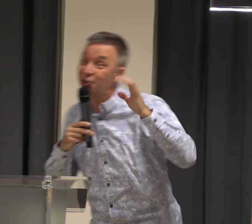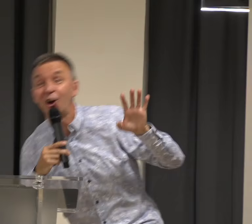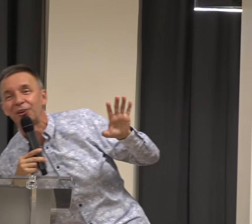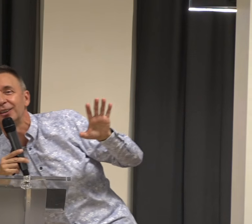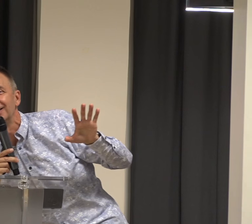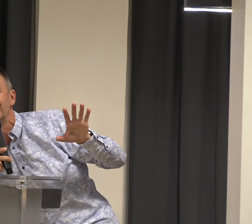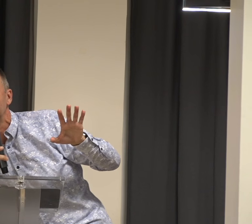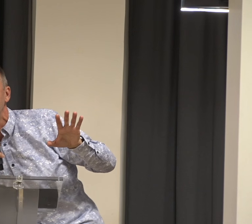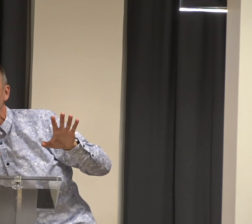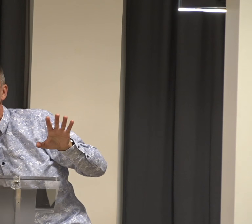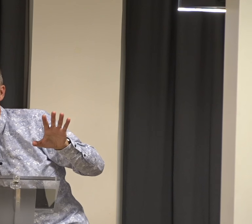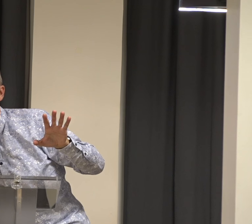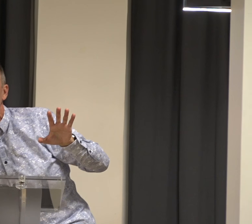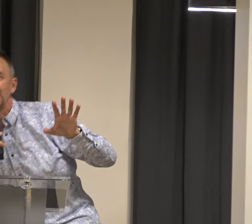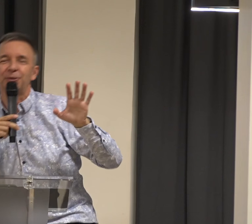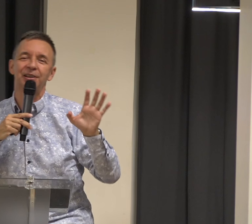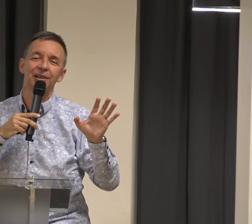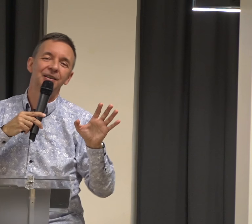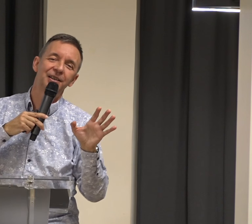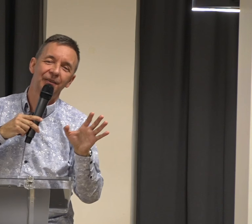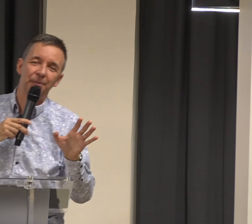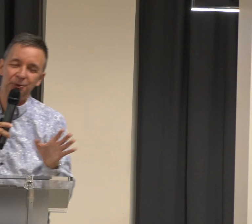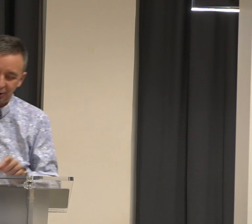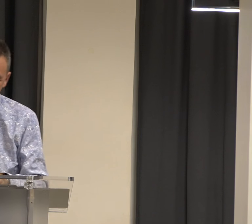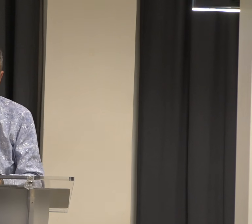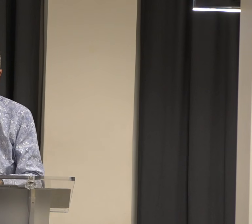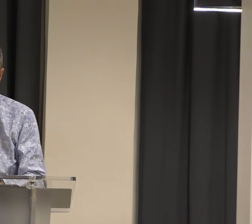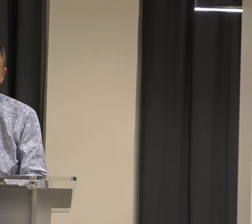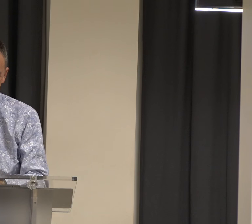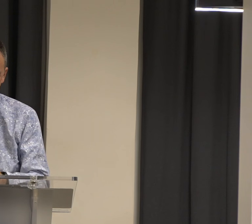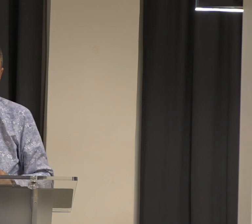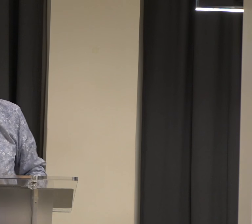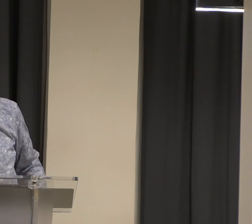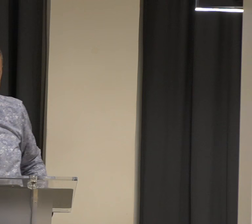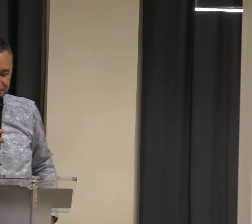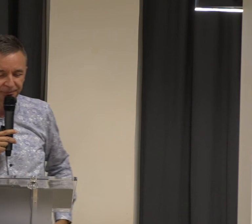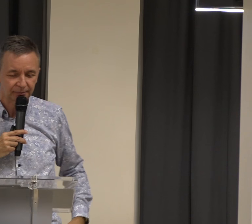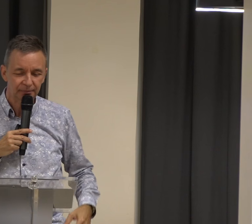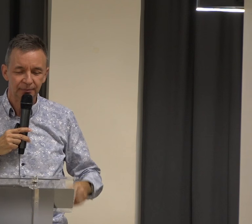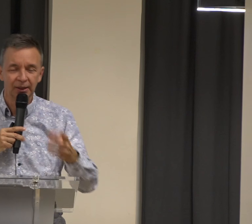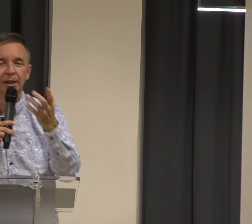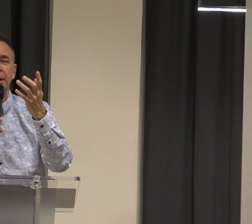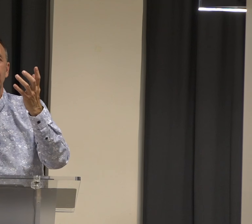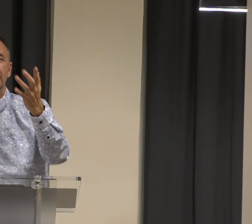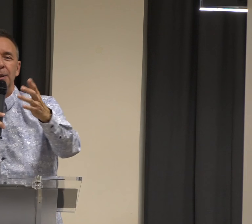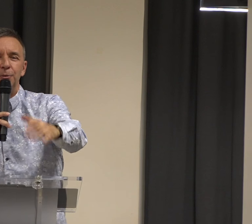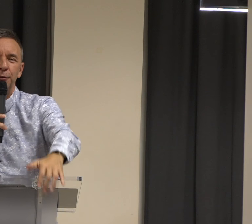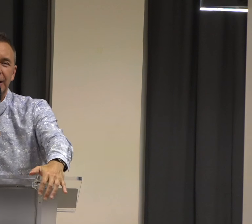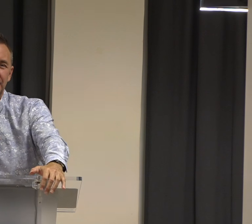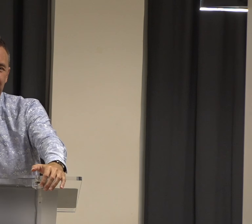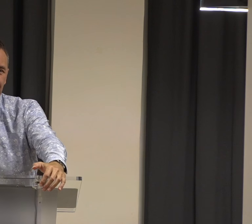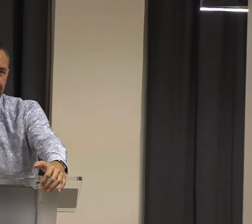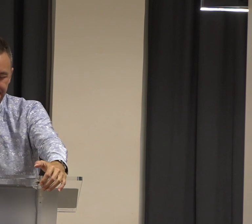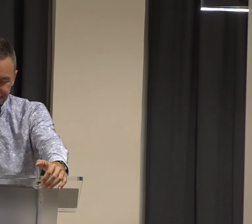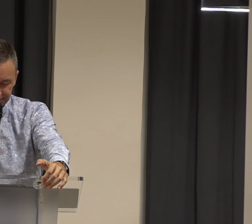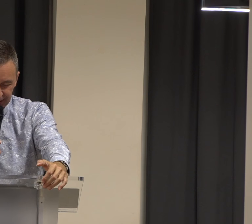bouche chante. Parce que si ça ne vient pas du cœur, alors ça ne sert pas à grand-chose. Mon frère,